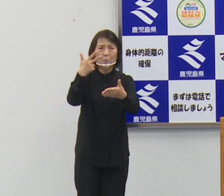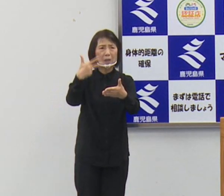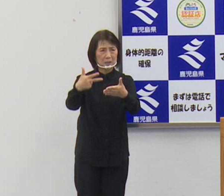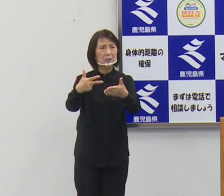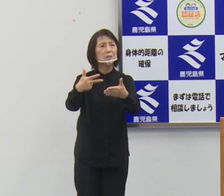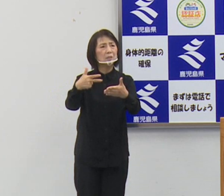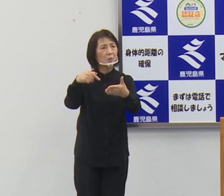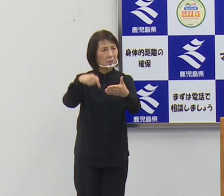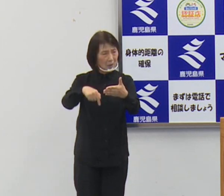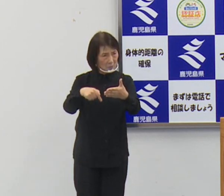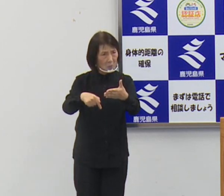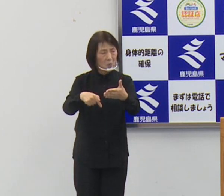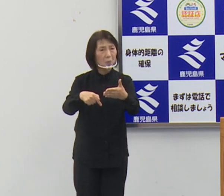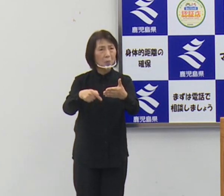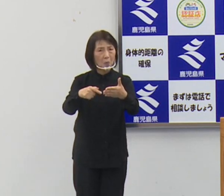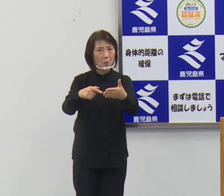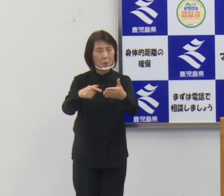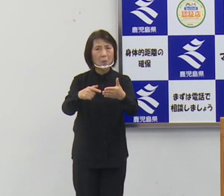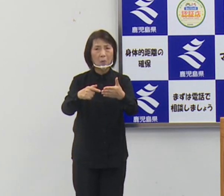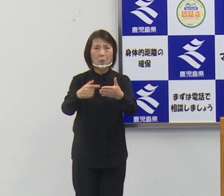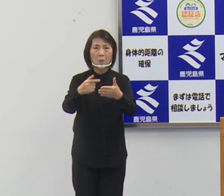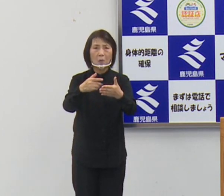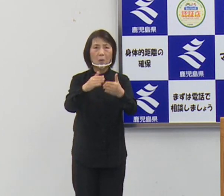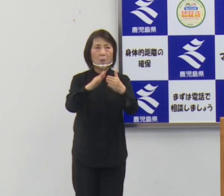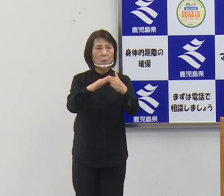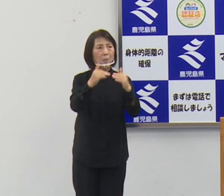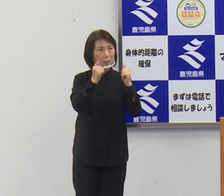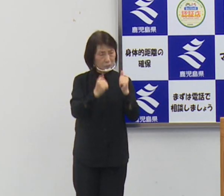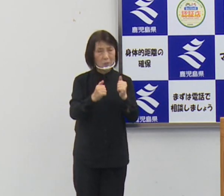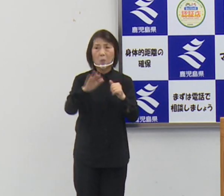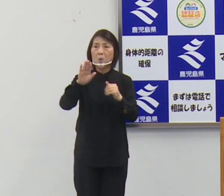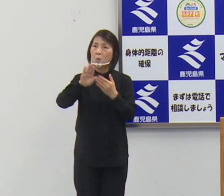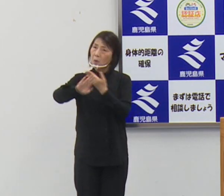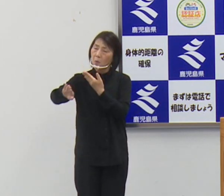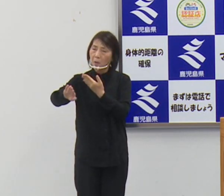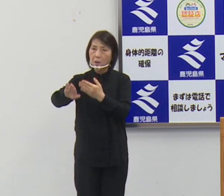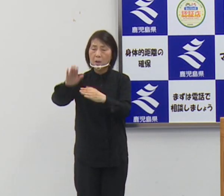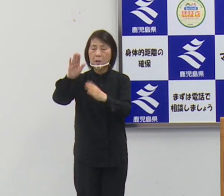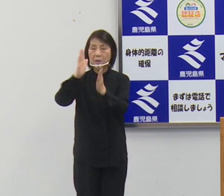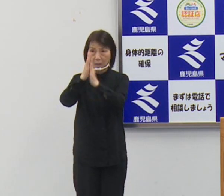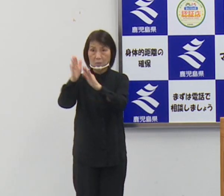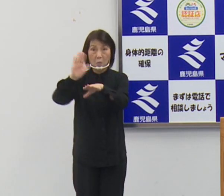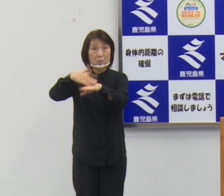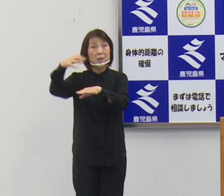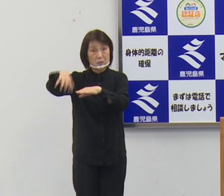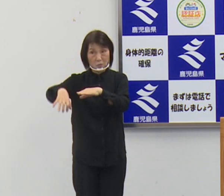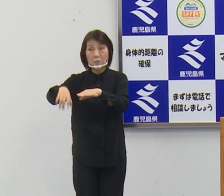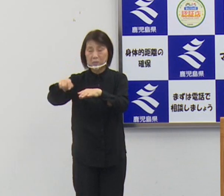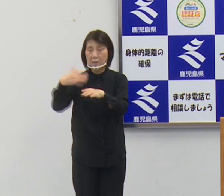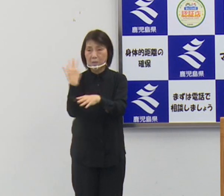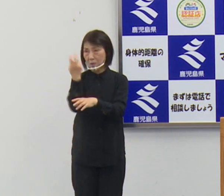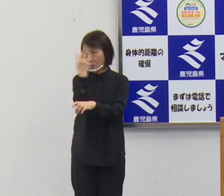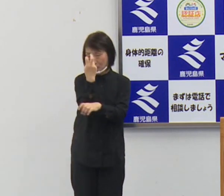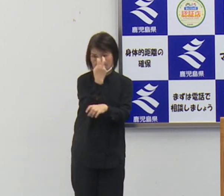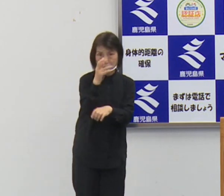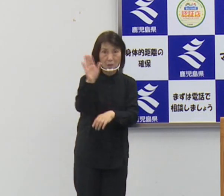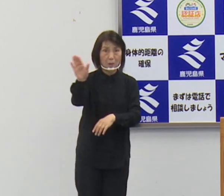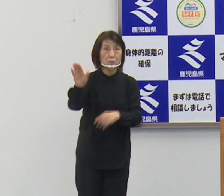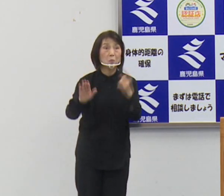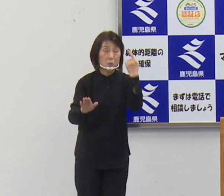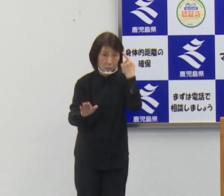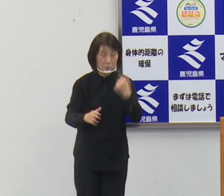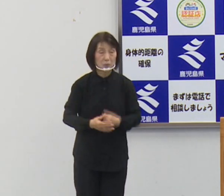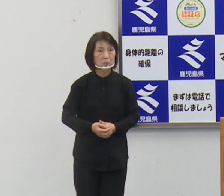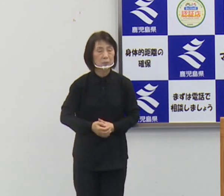半分か6割ぐらいは鹿児島市だと思います。残りの方は県の保健所の方で健康観察などを行っています。で先ほど申し上げたよう